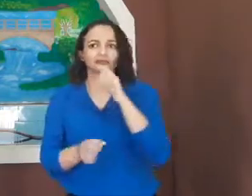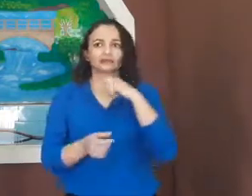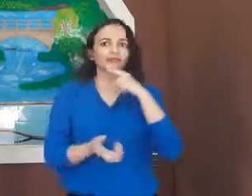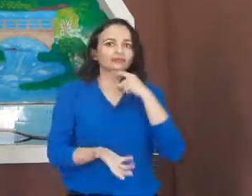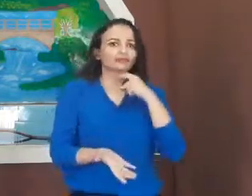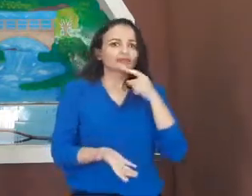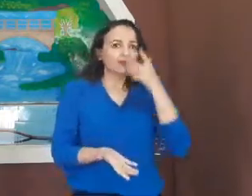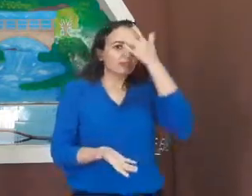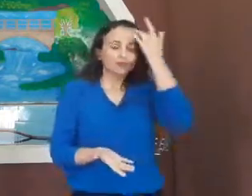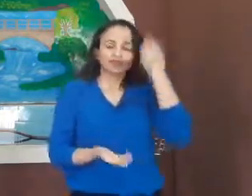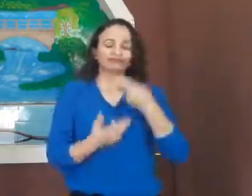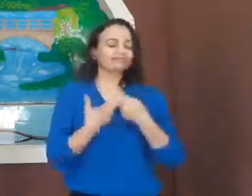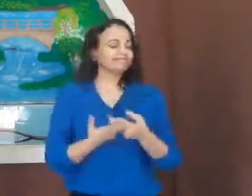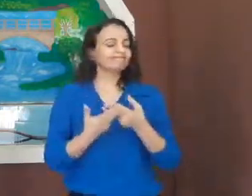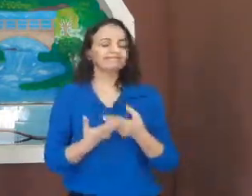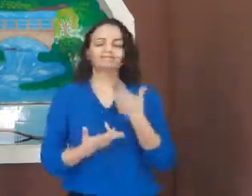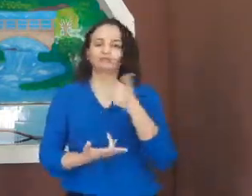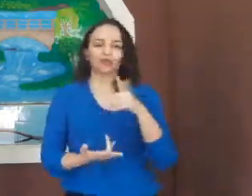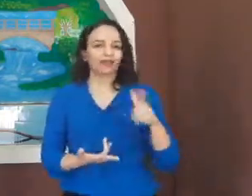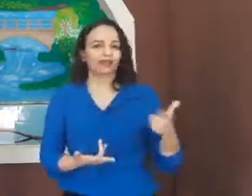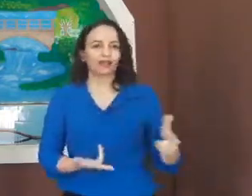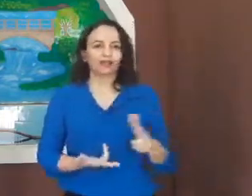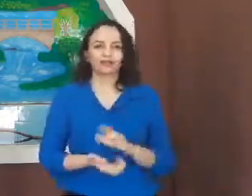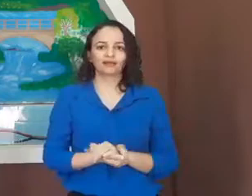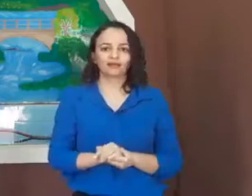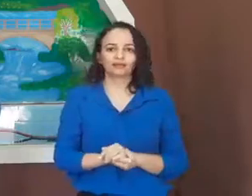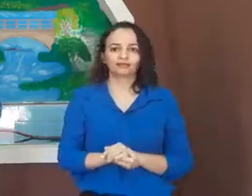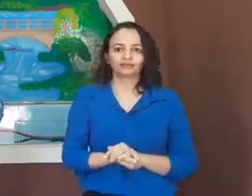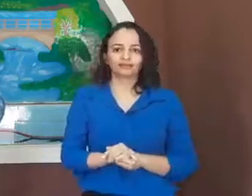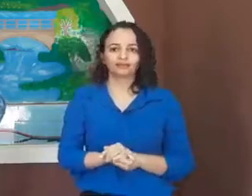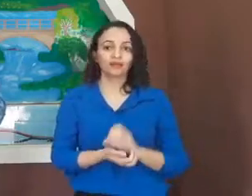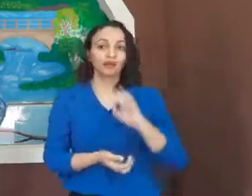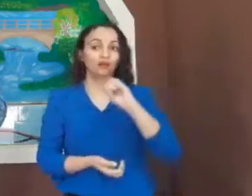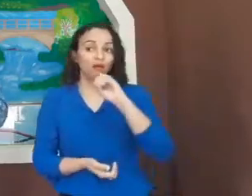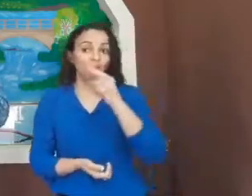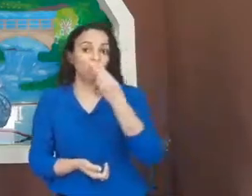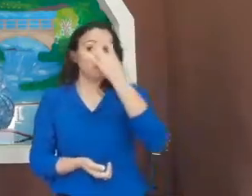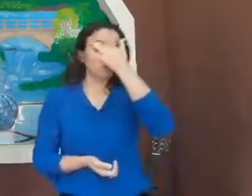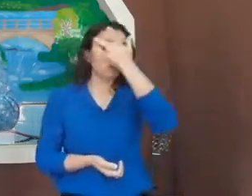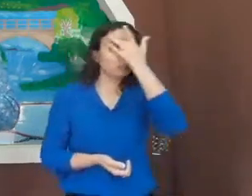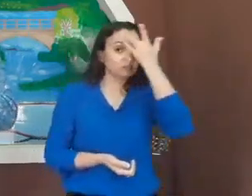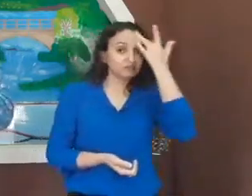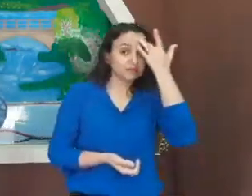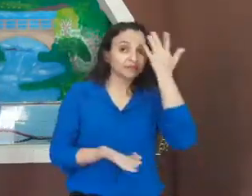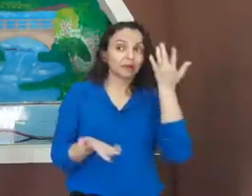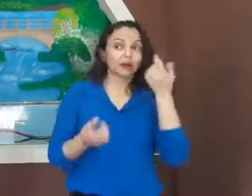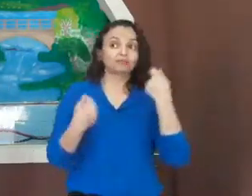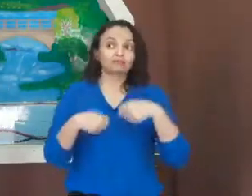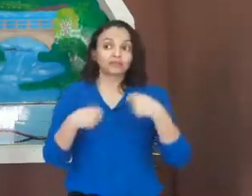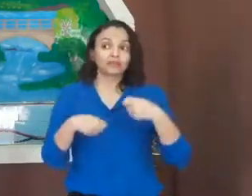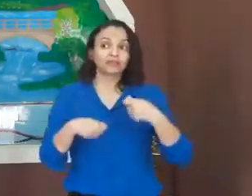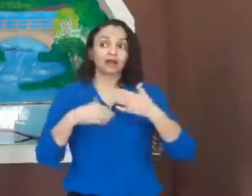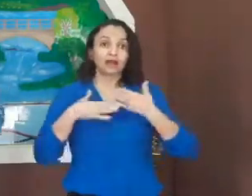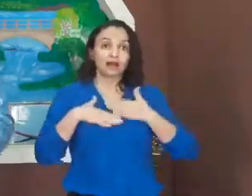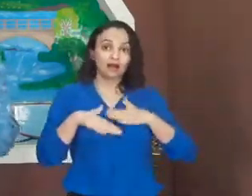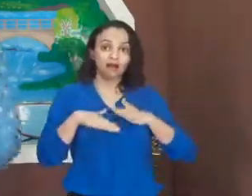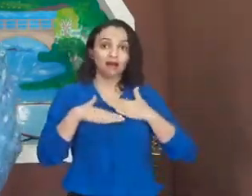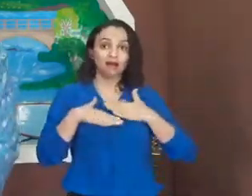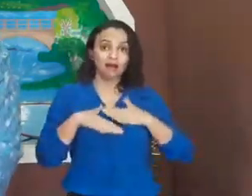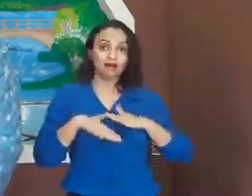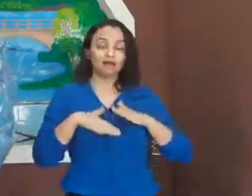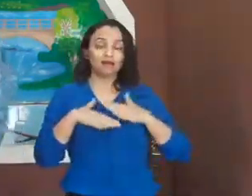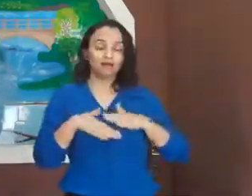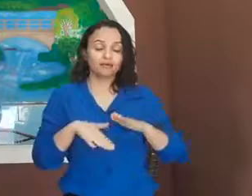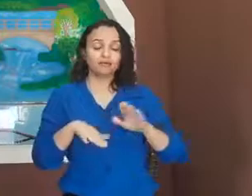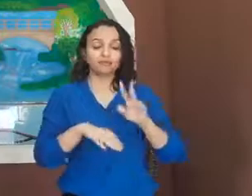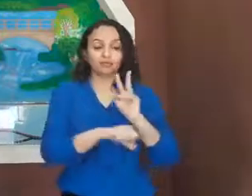pouco mais devagar, ou que tem uma questão que precisa de um maior cuidado. As pessoas não têm mais paciência, mas a